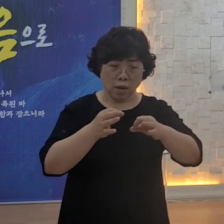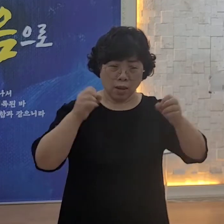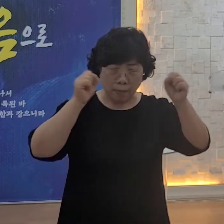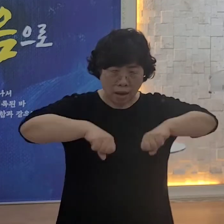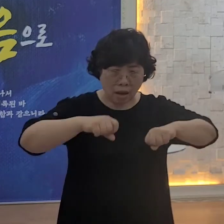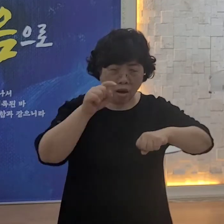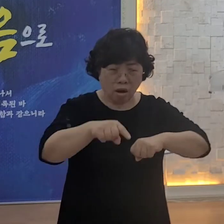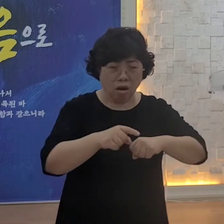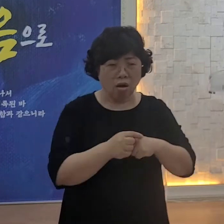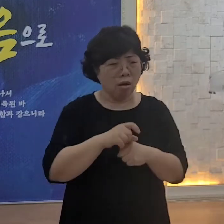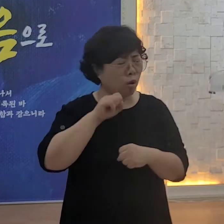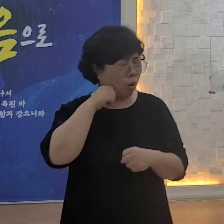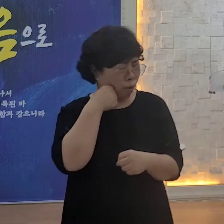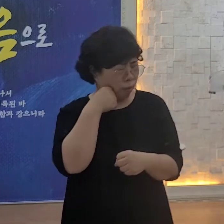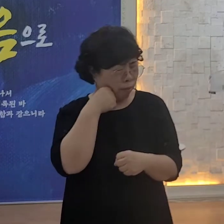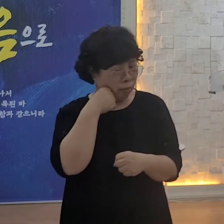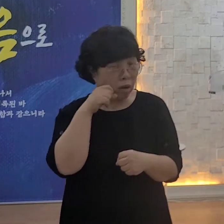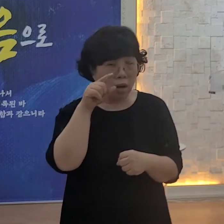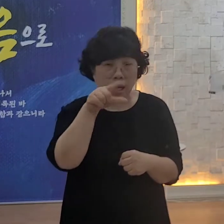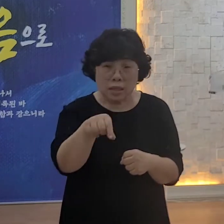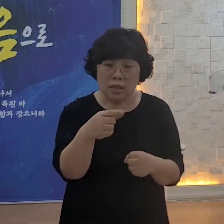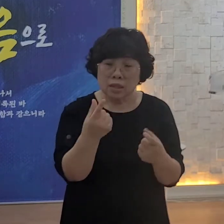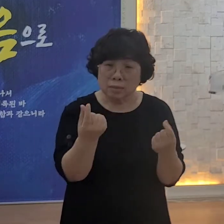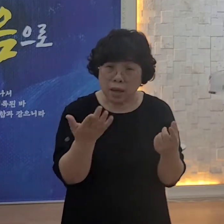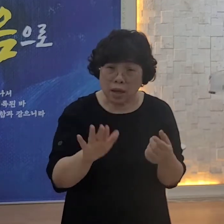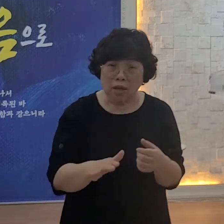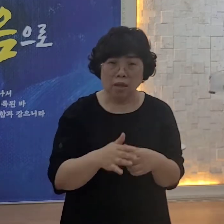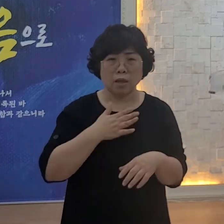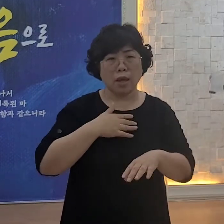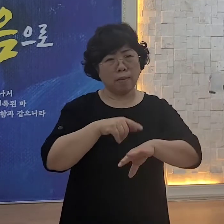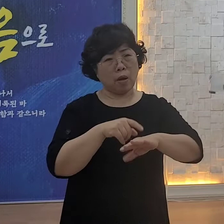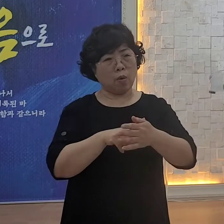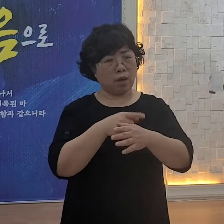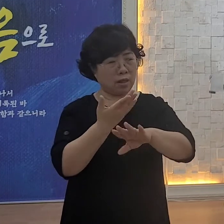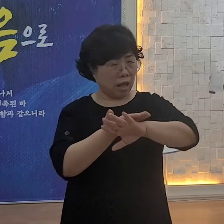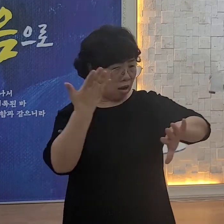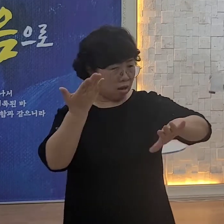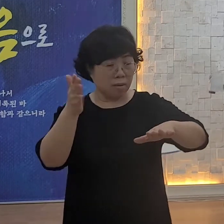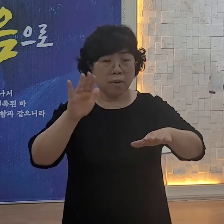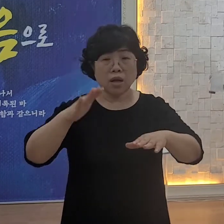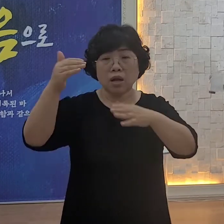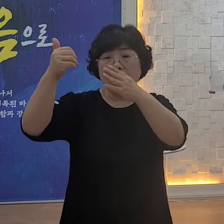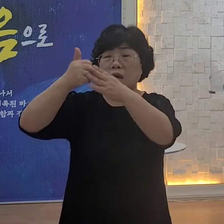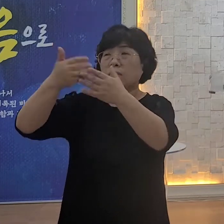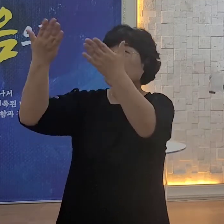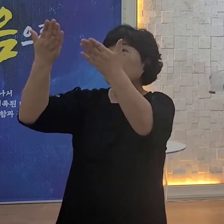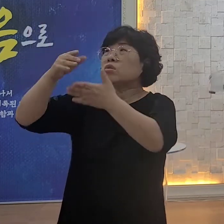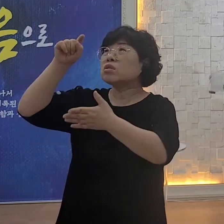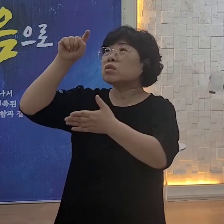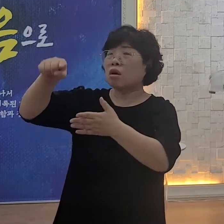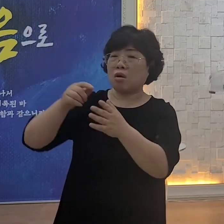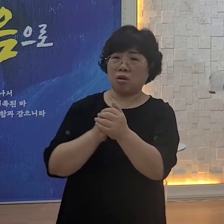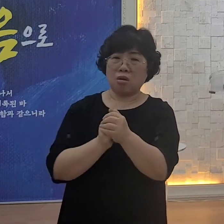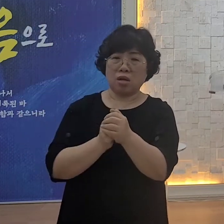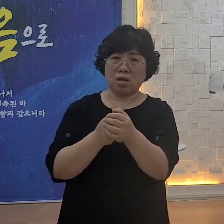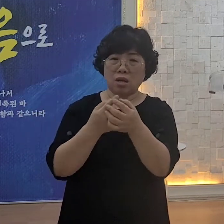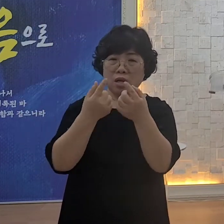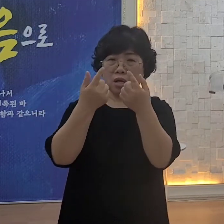문제를 어려움을 한번 벗어나는 게 좋을 것 같은 내 마음이지만 하나님은 대학에